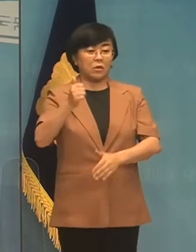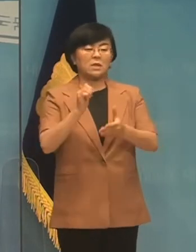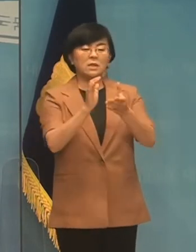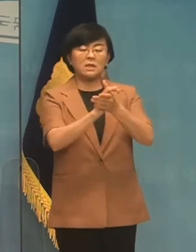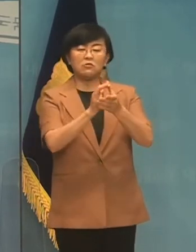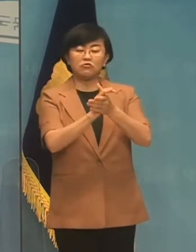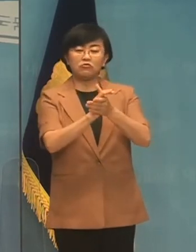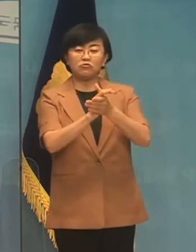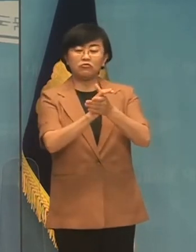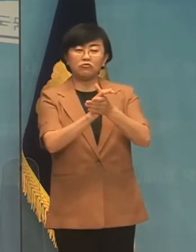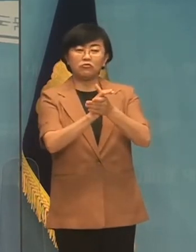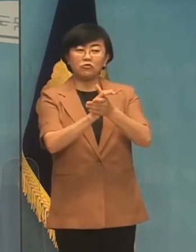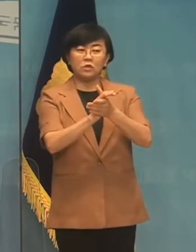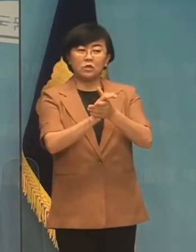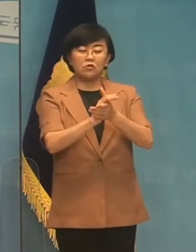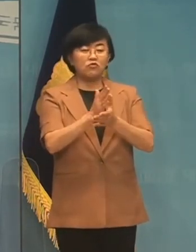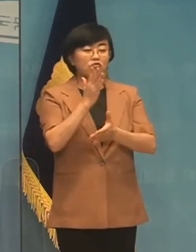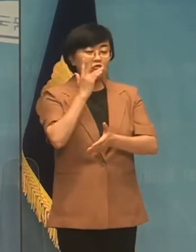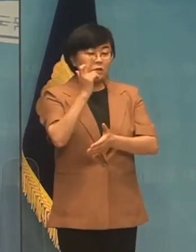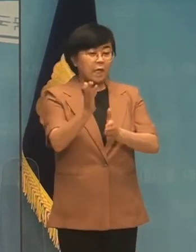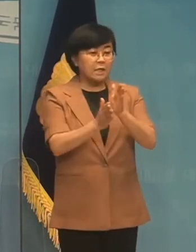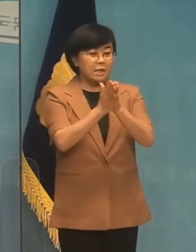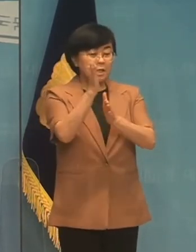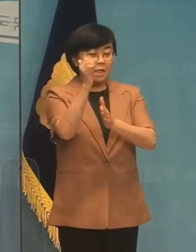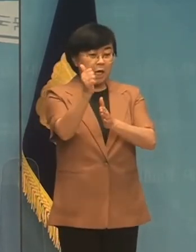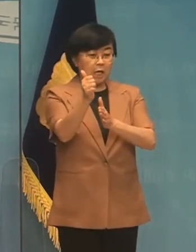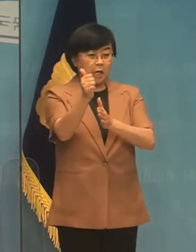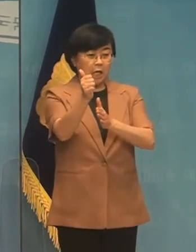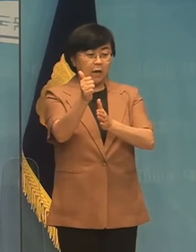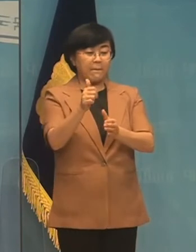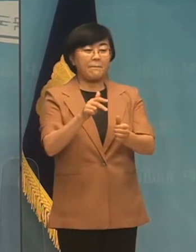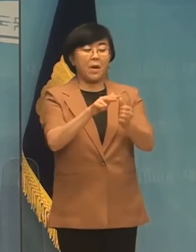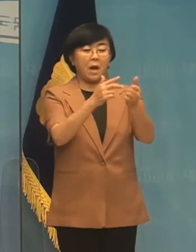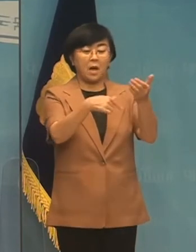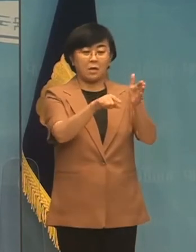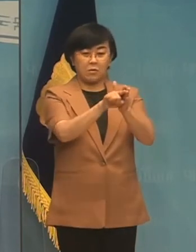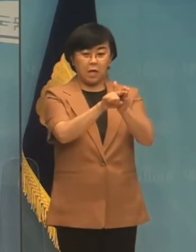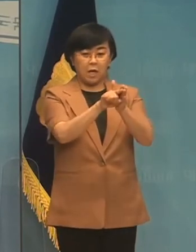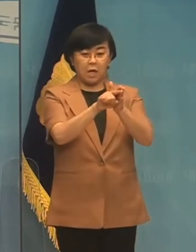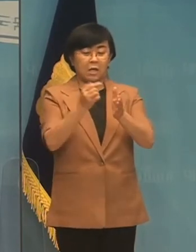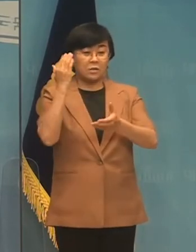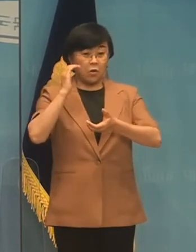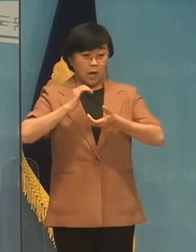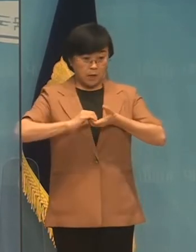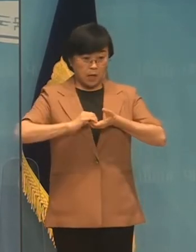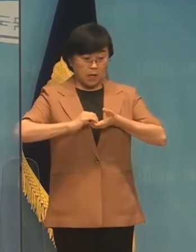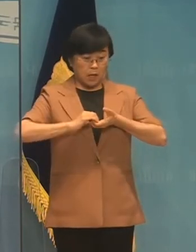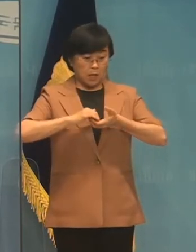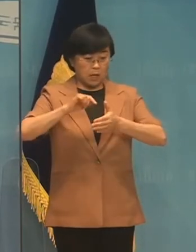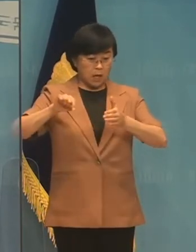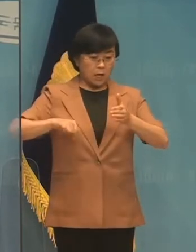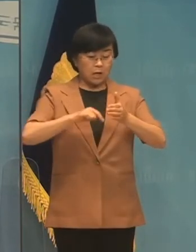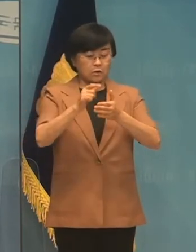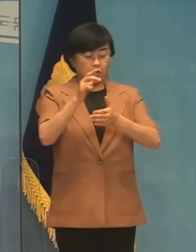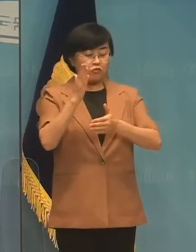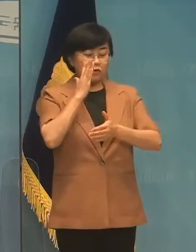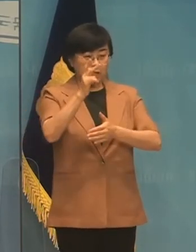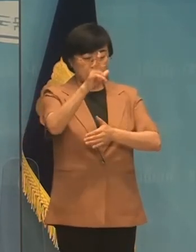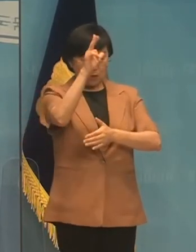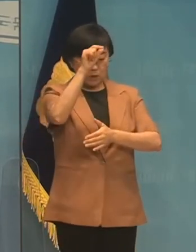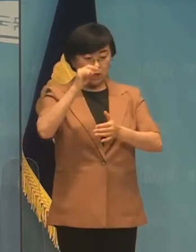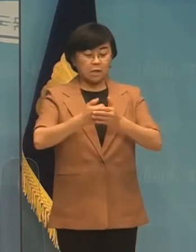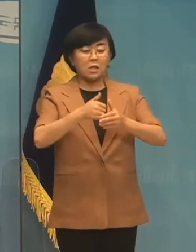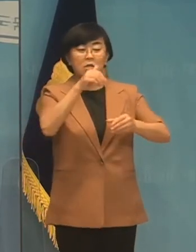친구 송철호 후보를 울산시장에 당선시키기 위해 청와대 민정수석실과 울산경찰청이